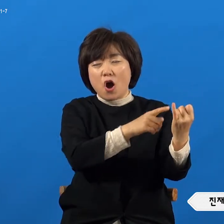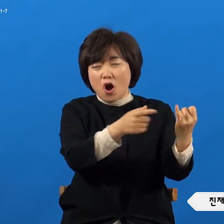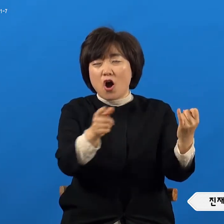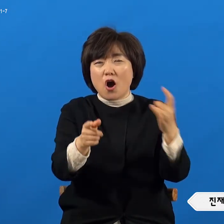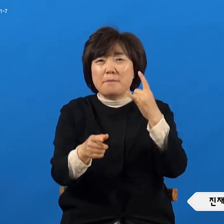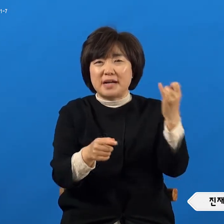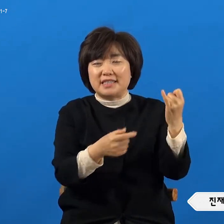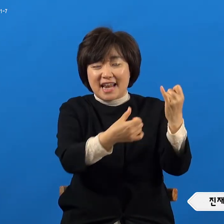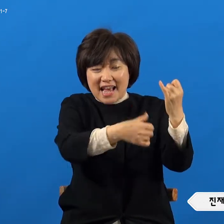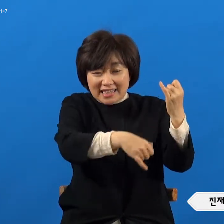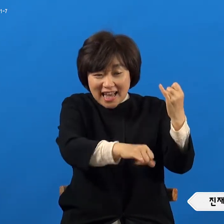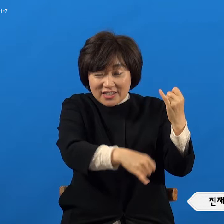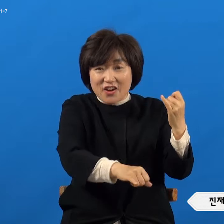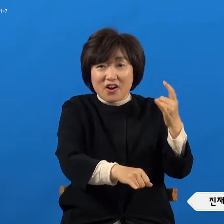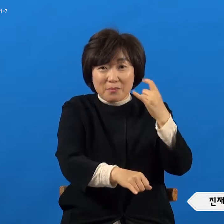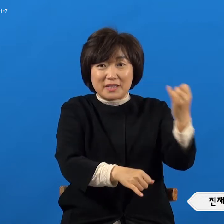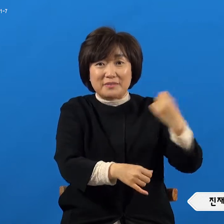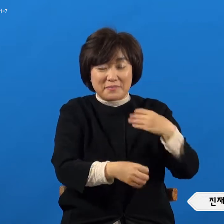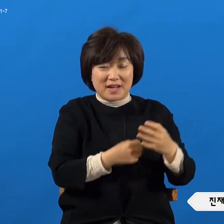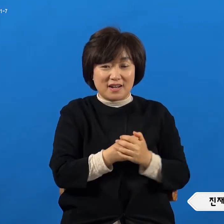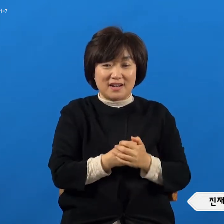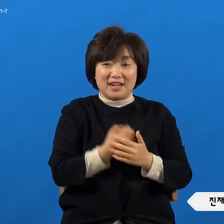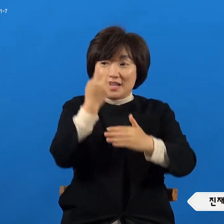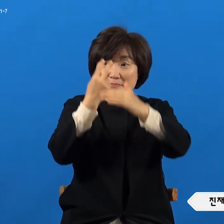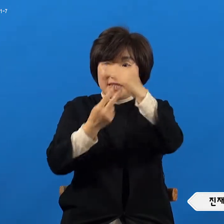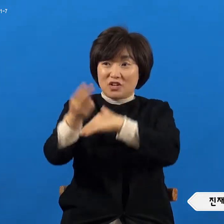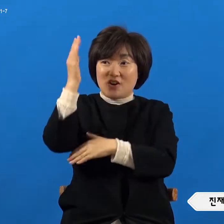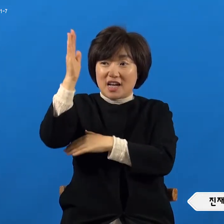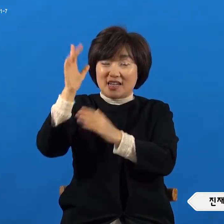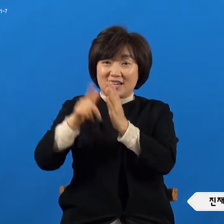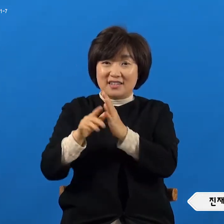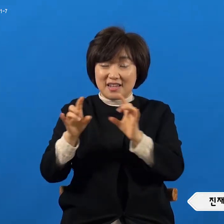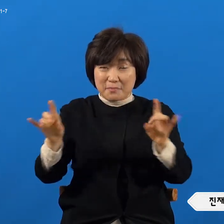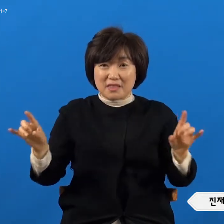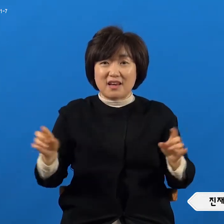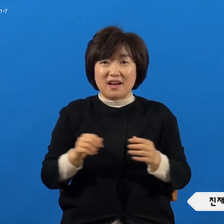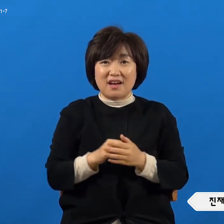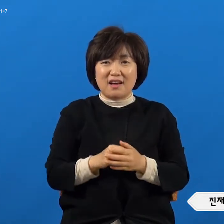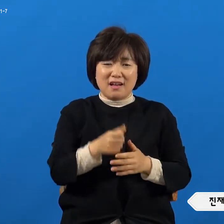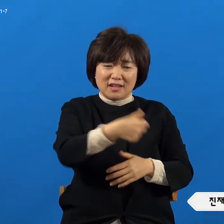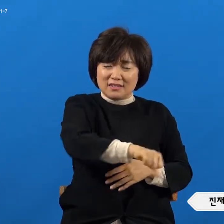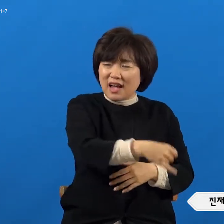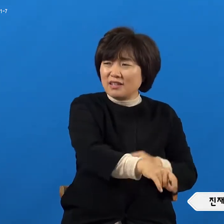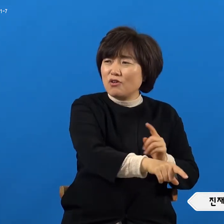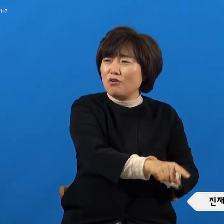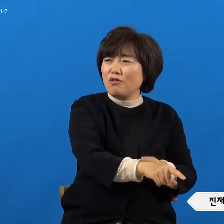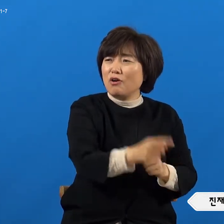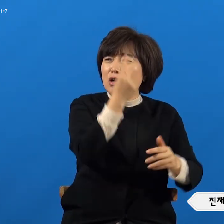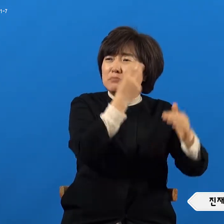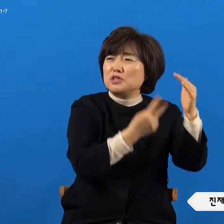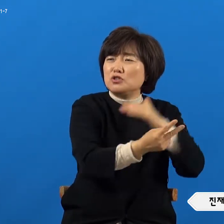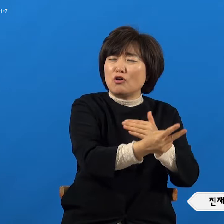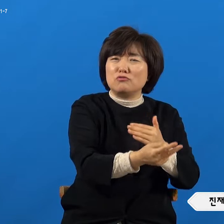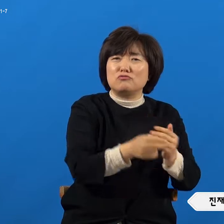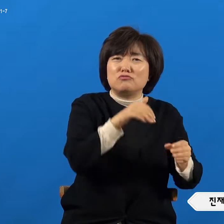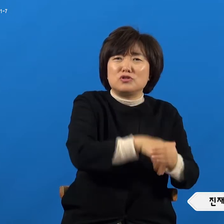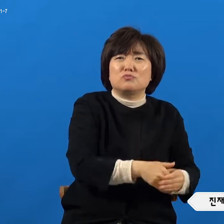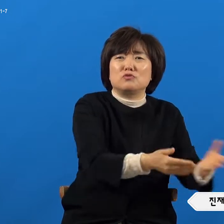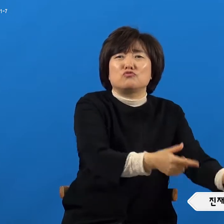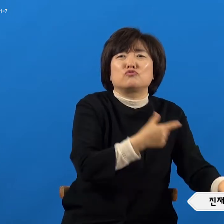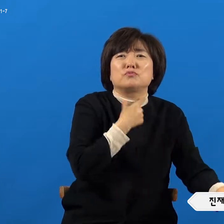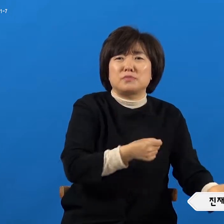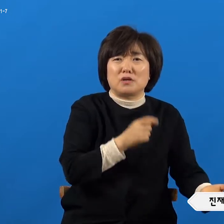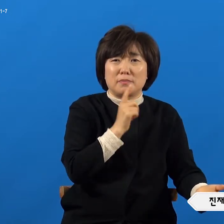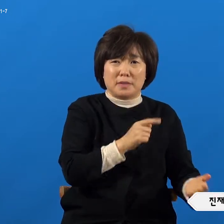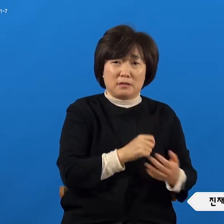할 때마다, 목사님, 우리 애들에게 비전을 좀 심어주고 싶은데 목사님이 비전을 좀 심어주십시오.